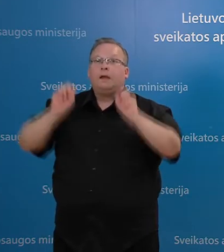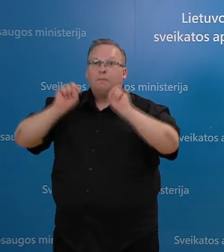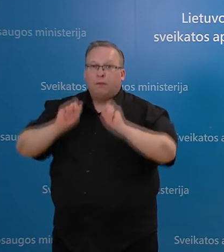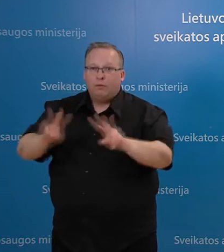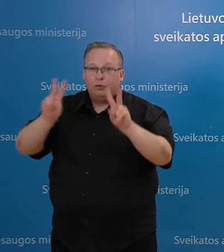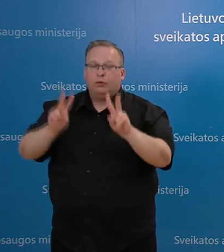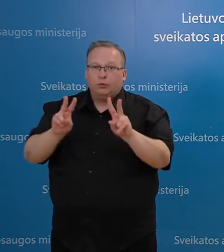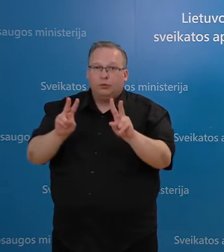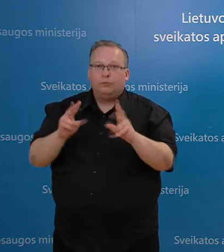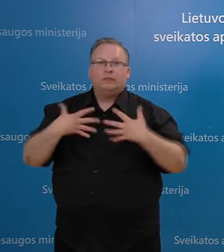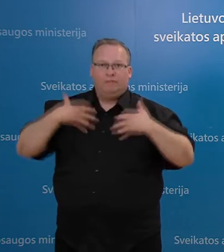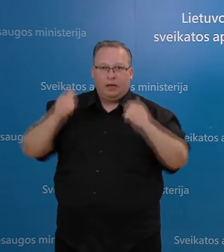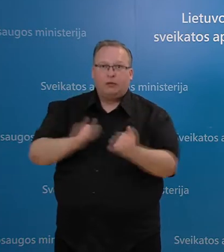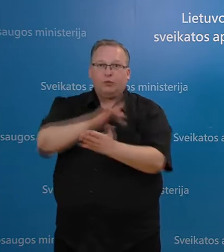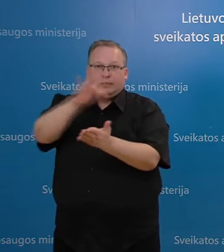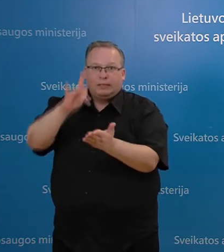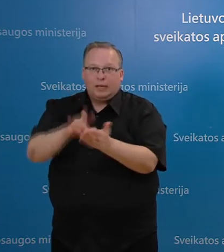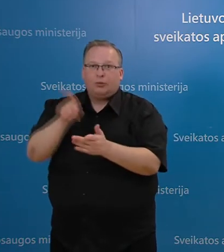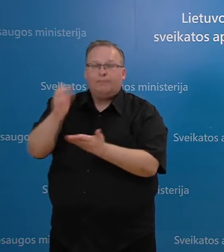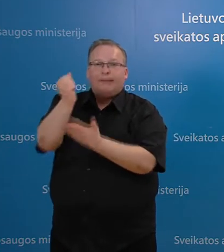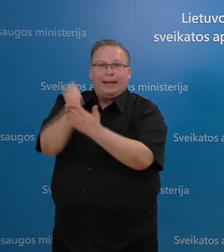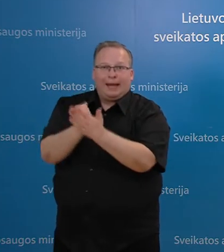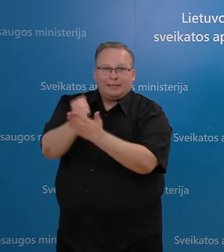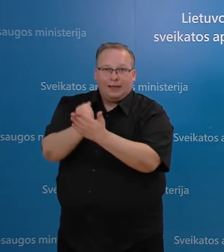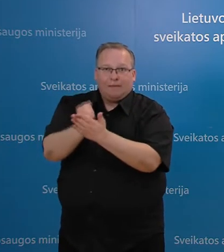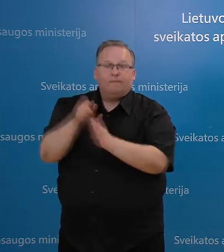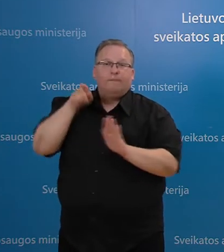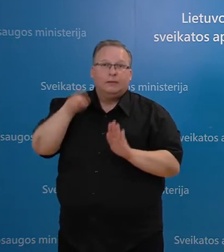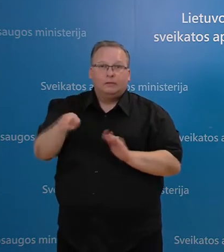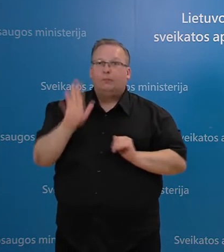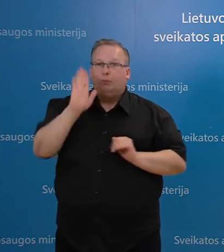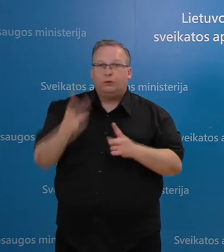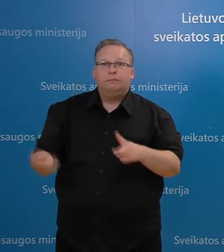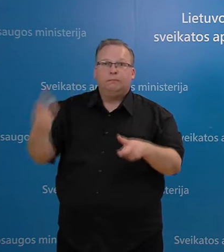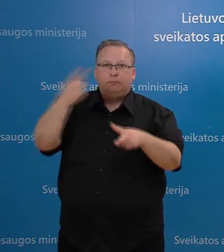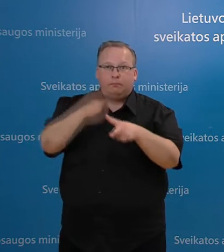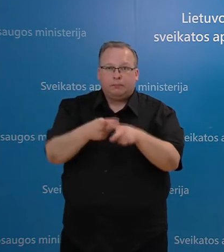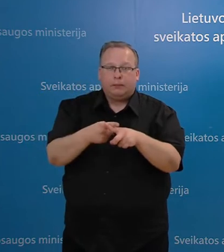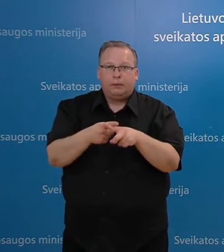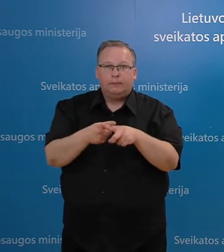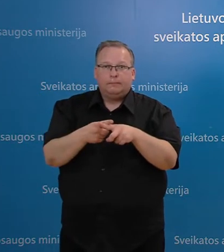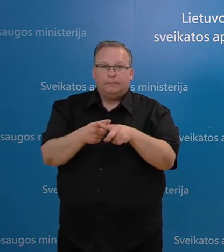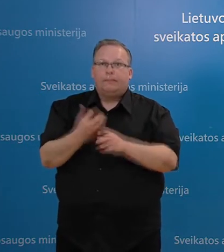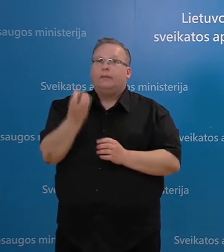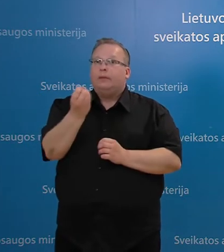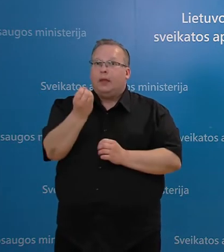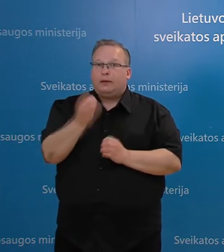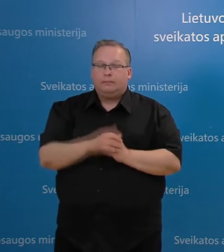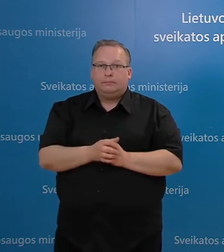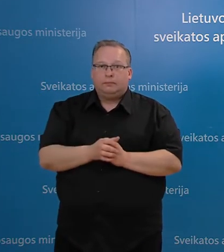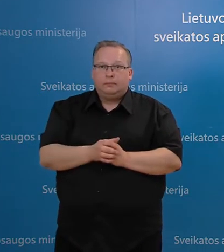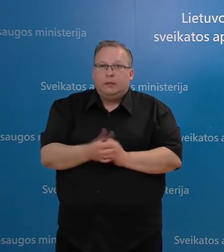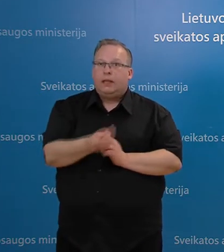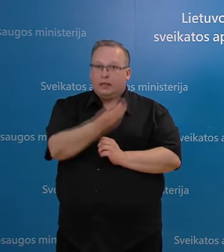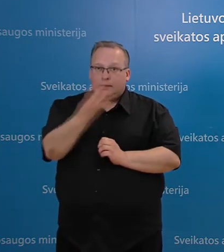sveikatai situacijų centro medicinos atsargų rezervas bus papildytas dar